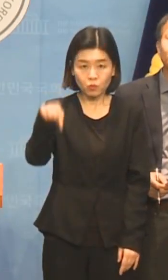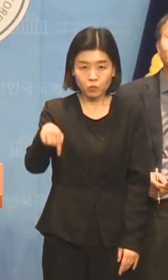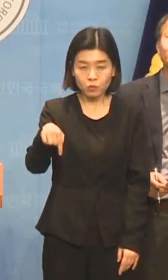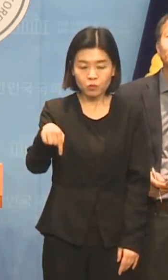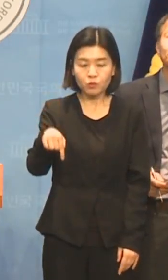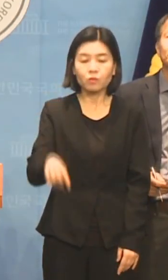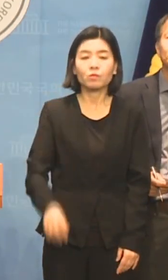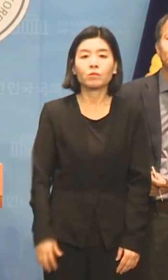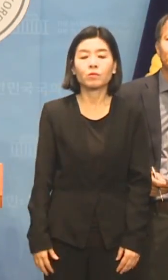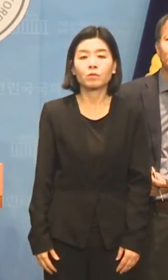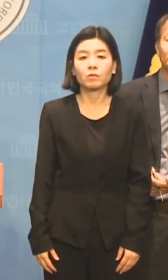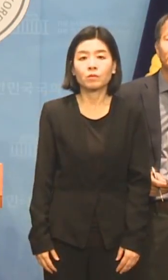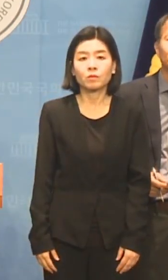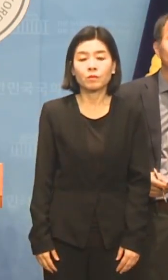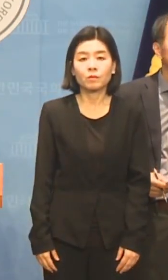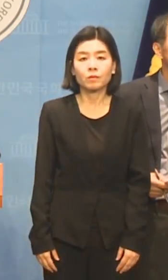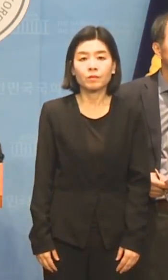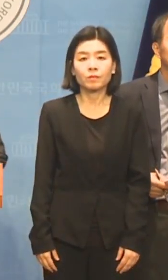위원님이십니다.